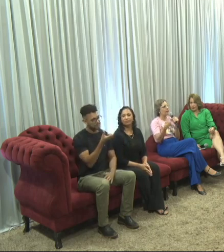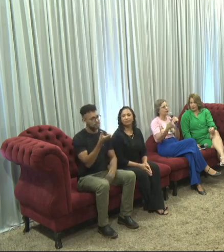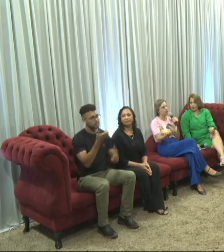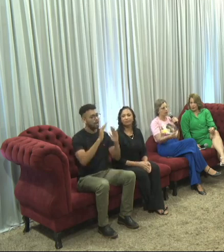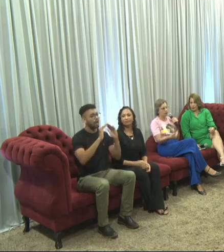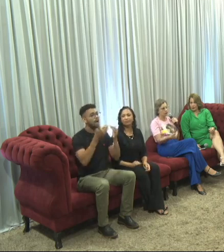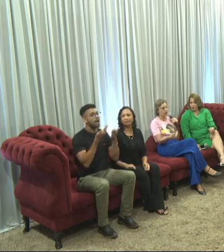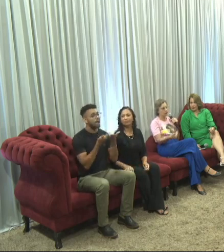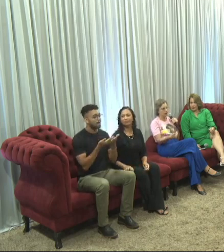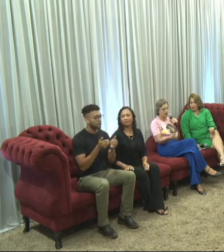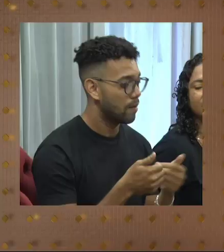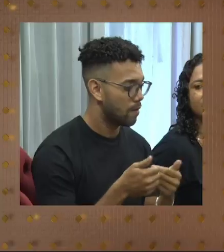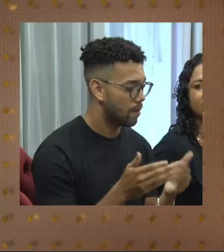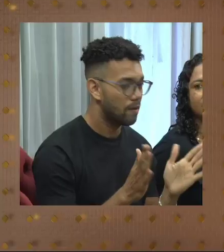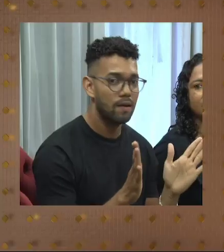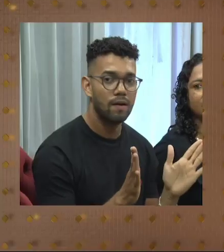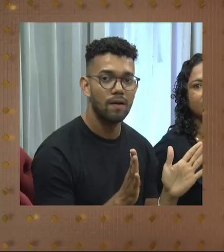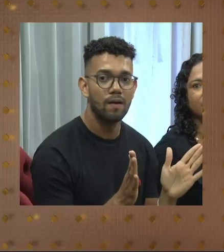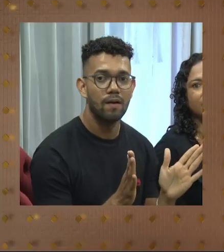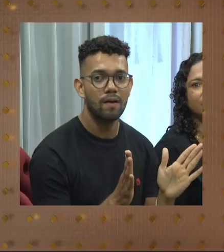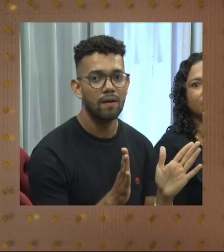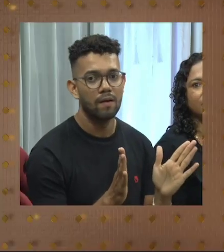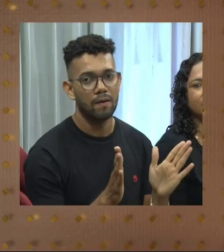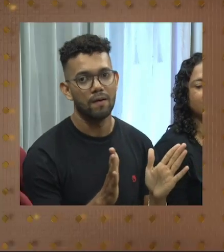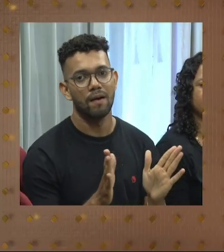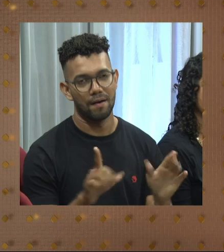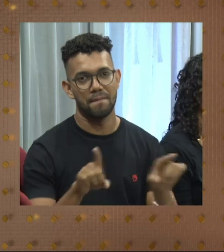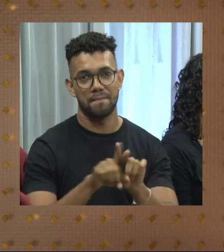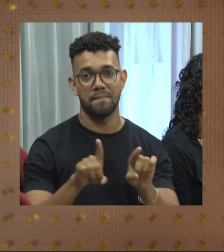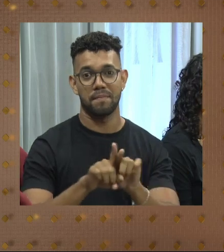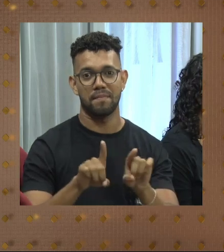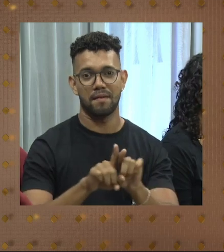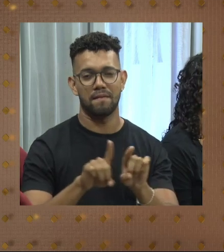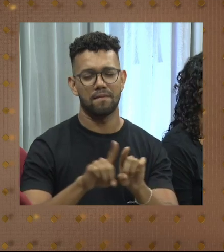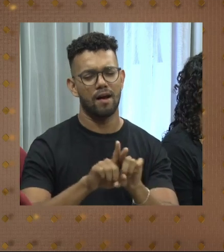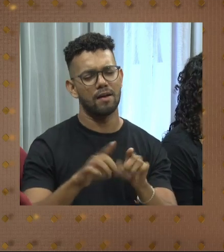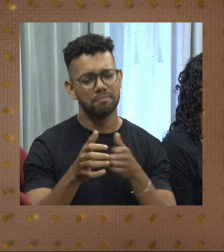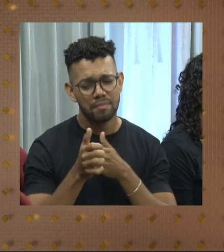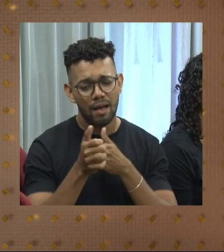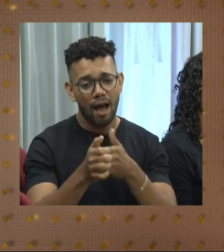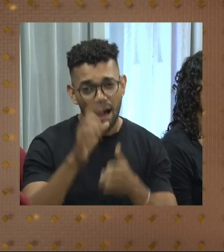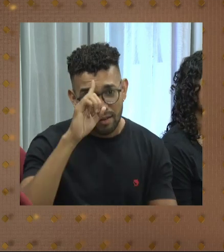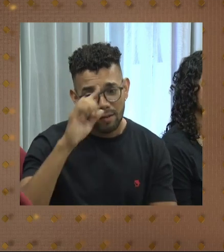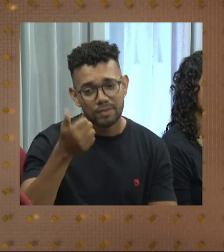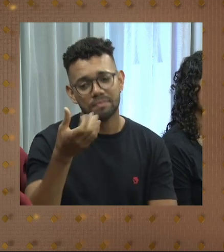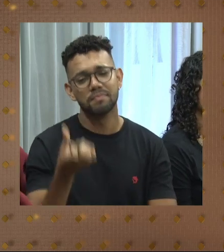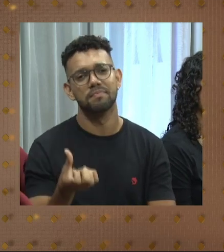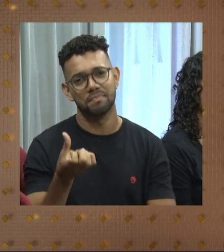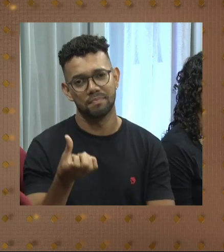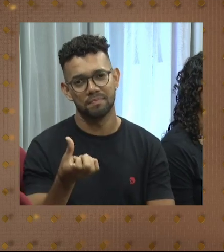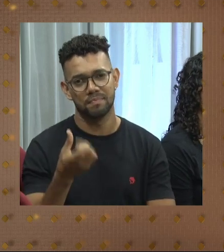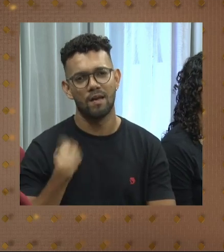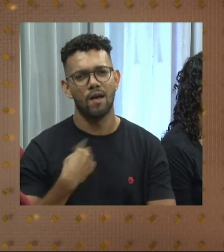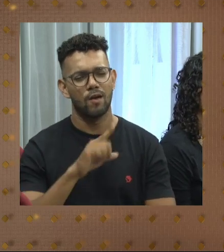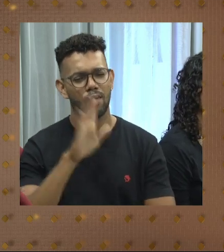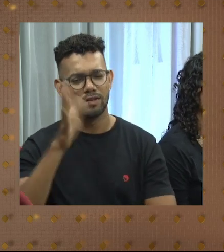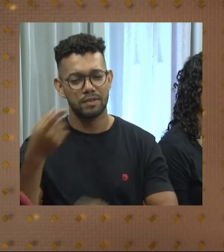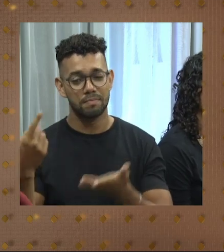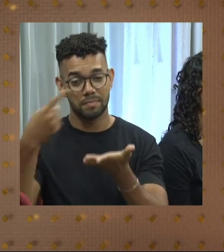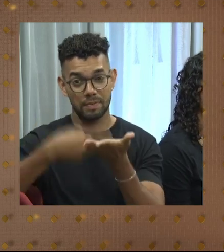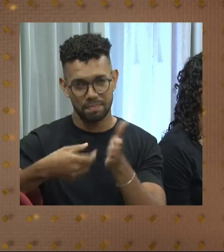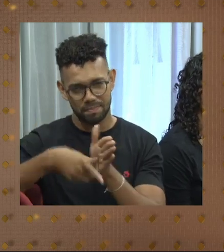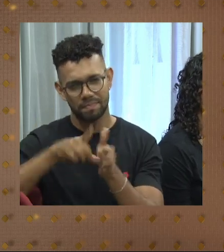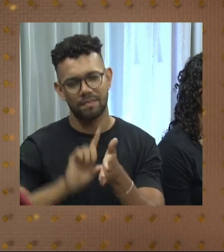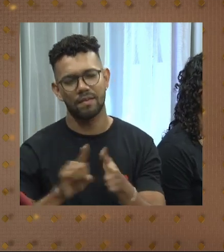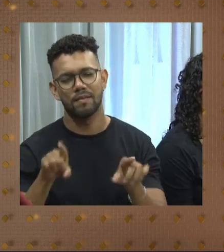escolas já pelo sábado, dia 7, certo. E segue até o domingo, dia 16. Esse ano a gente está produzindo um agendamento com